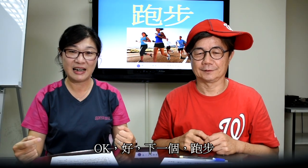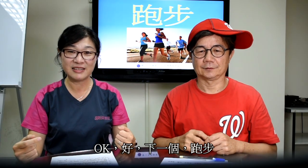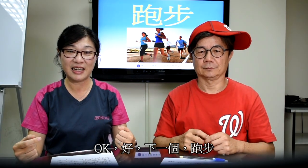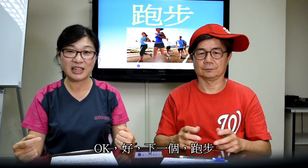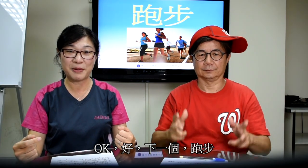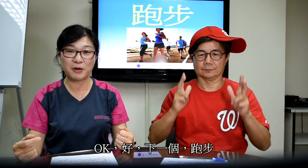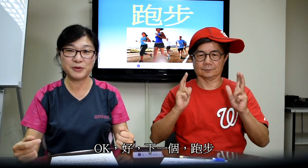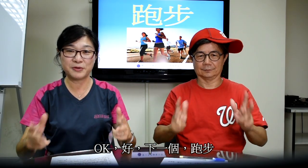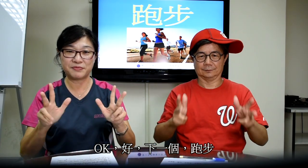下一个跑步。